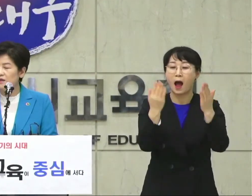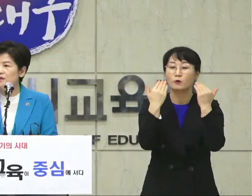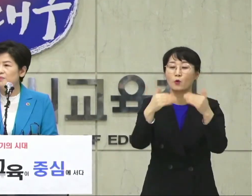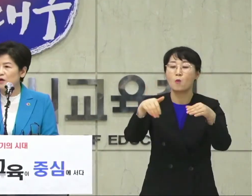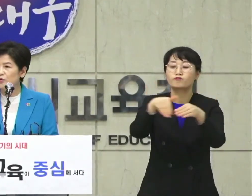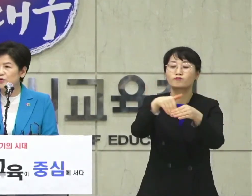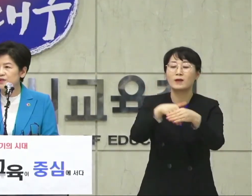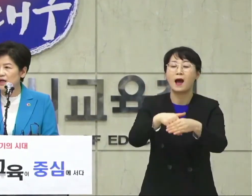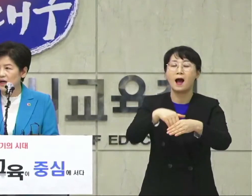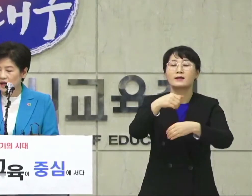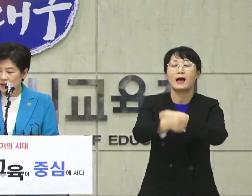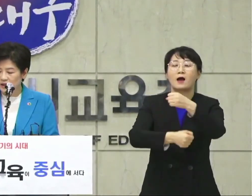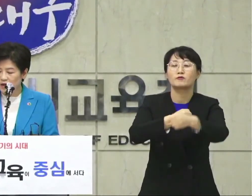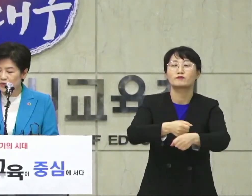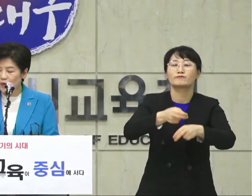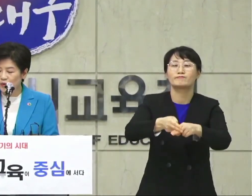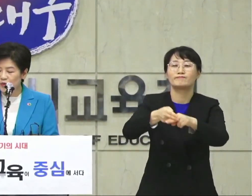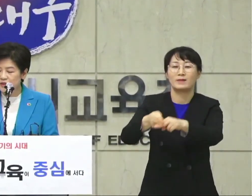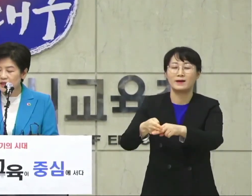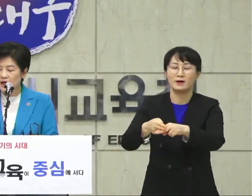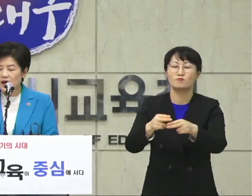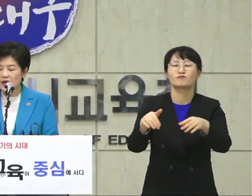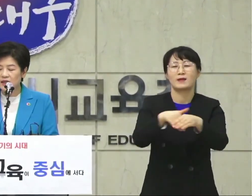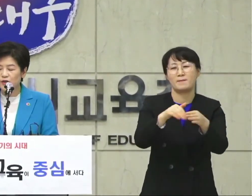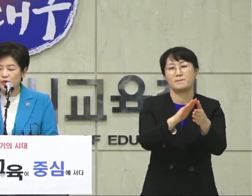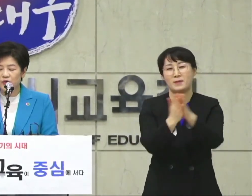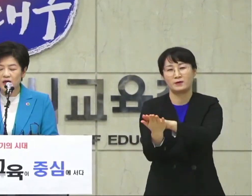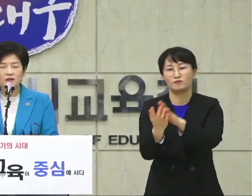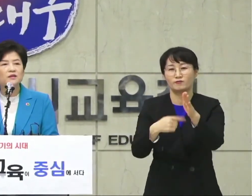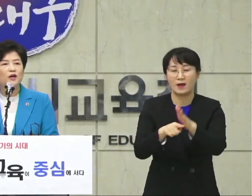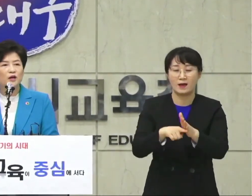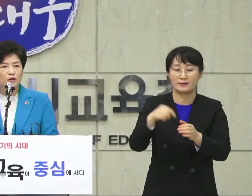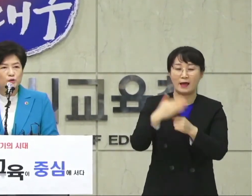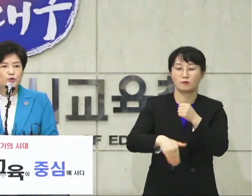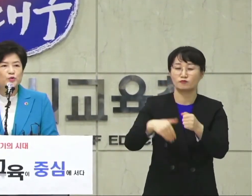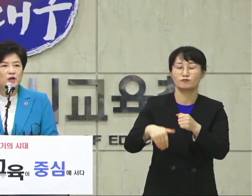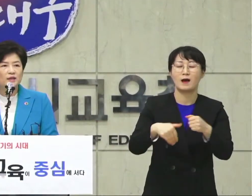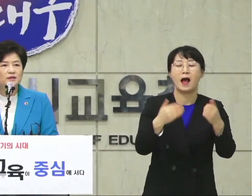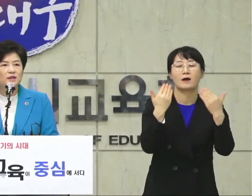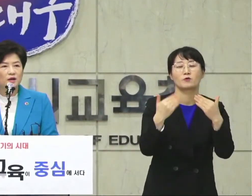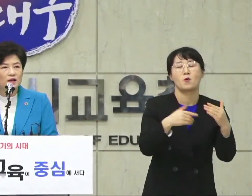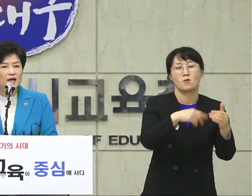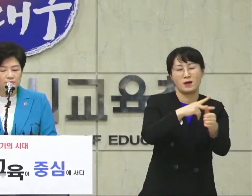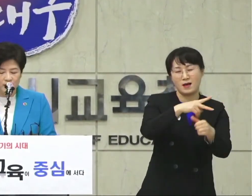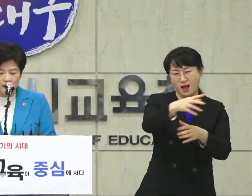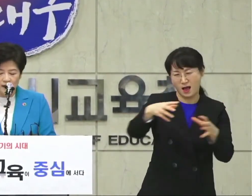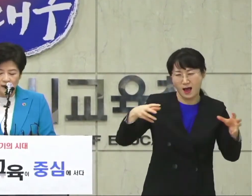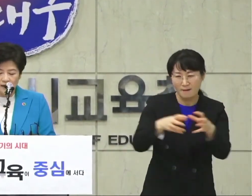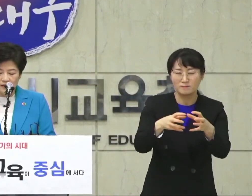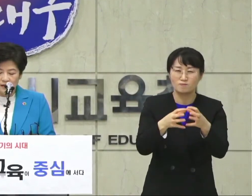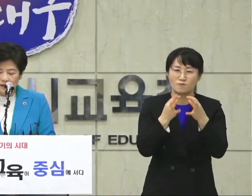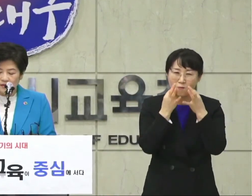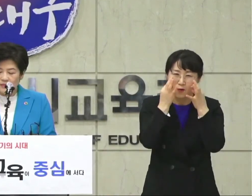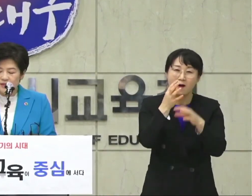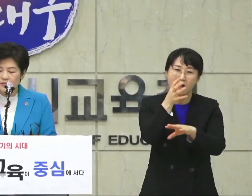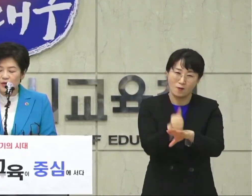학교 문화를 바꾸고자 대구 공동체가 함께 노력한 소중한